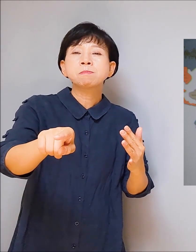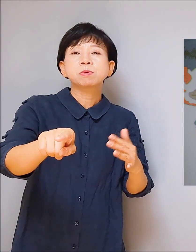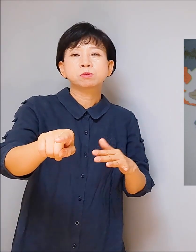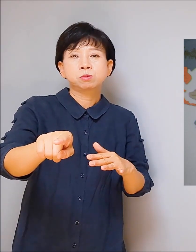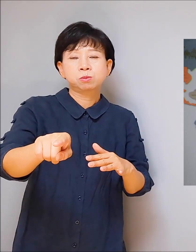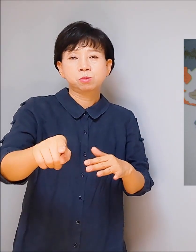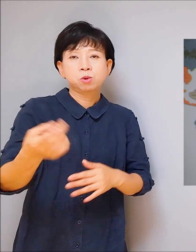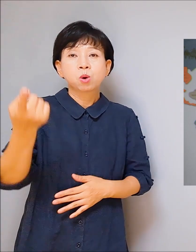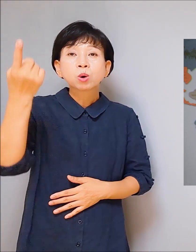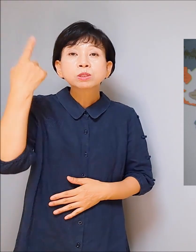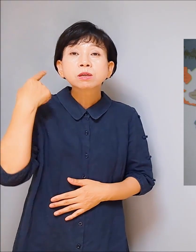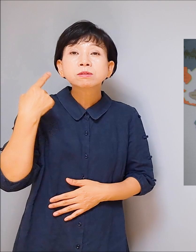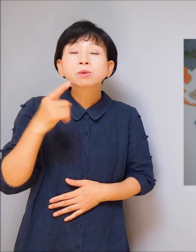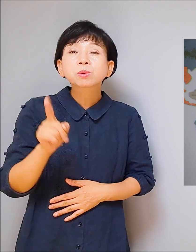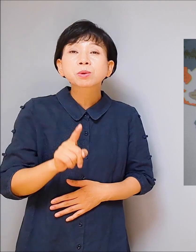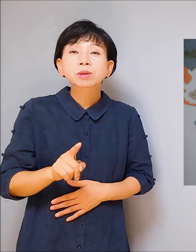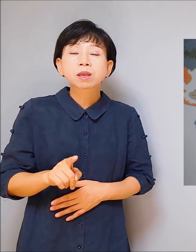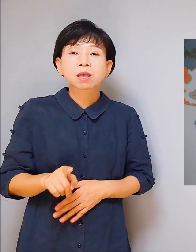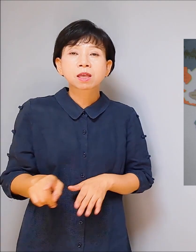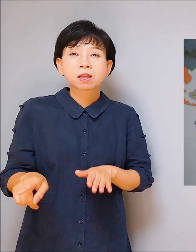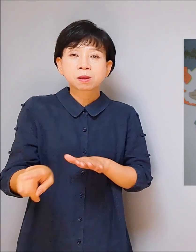완전히 다르죠.